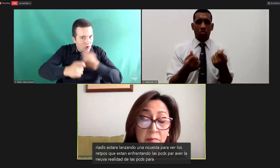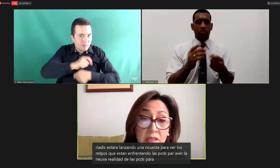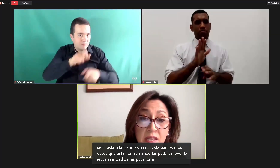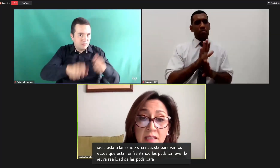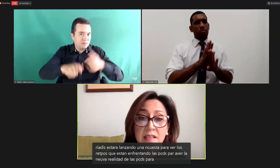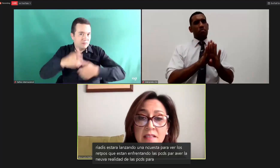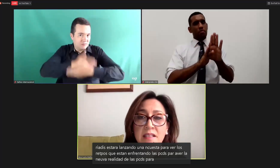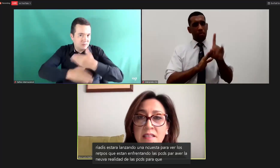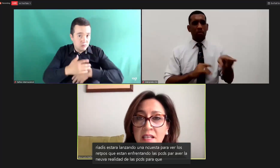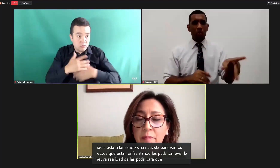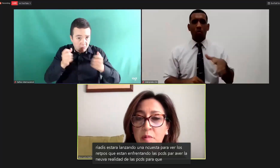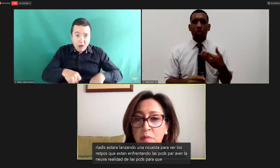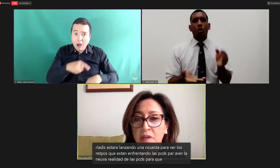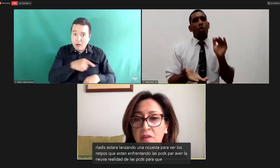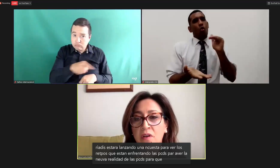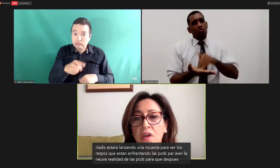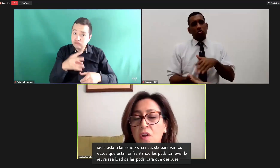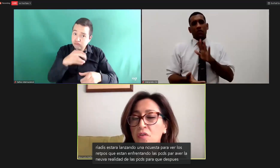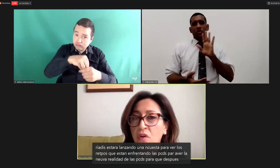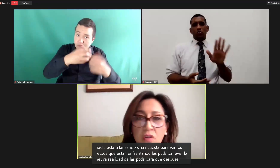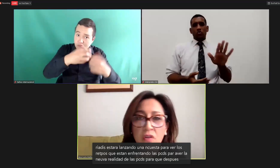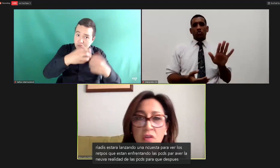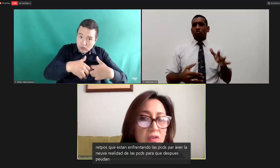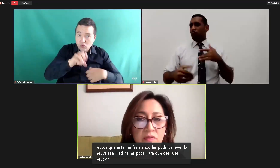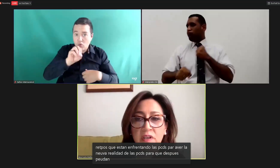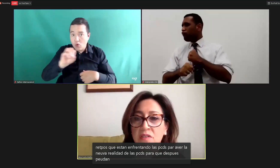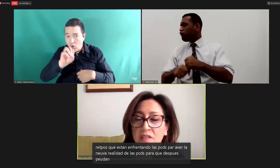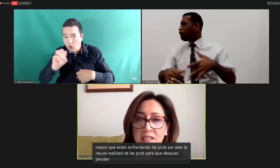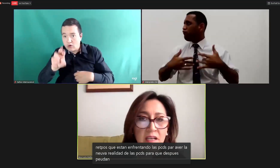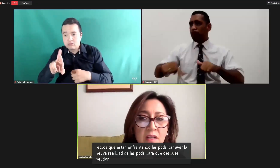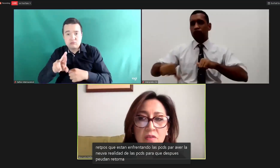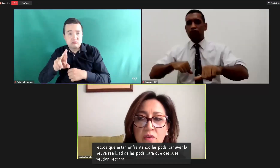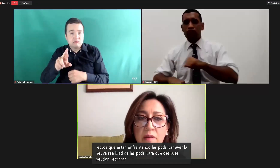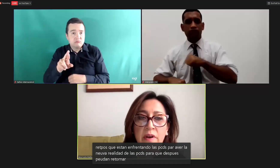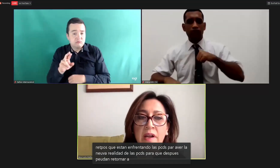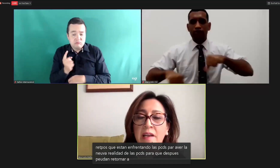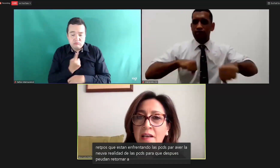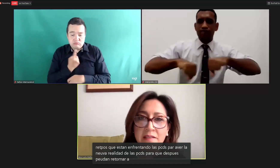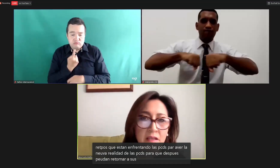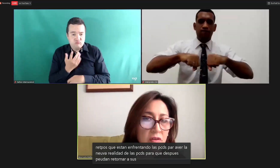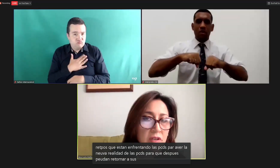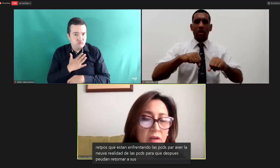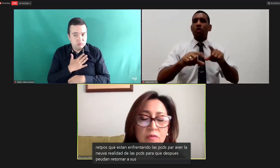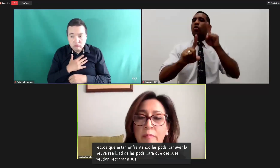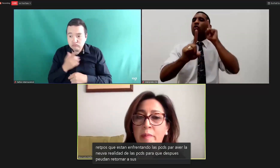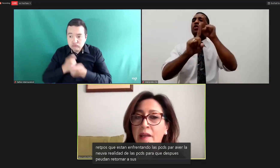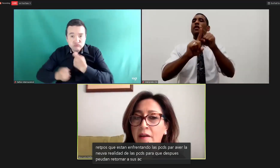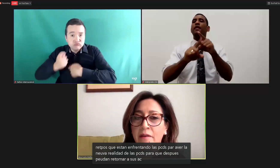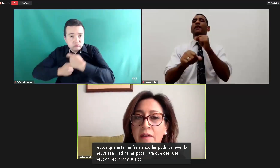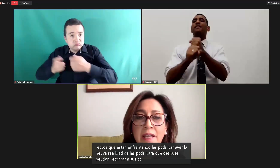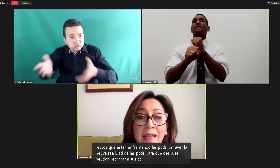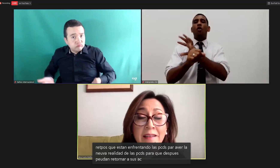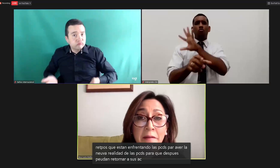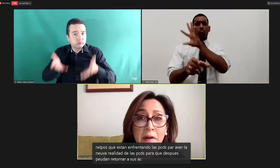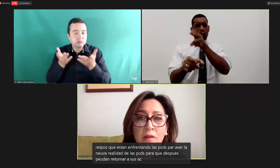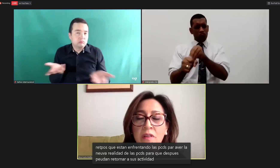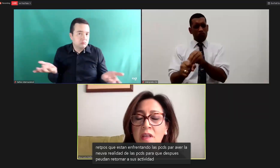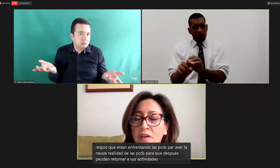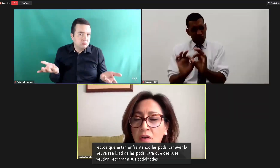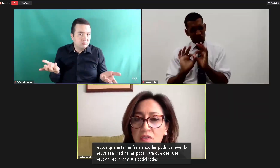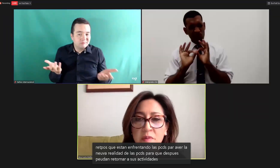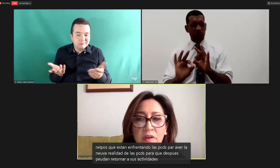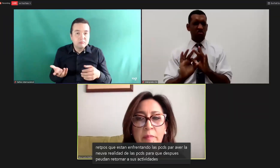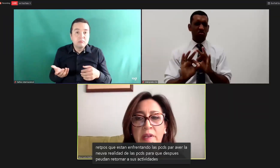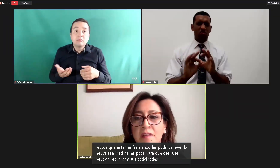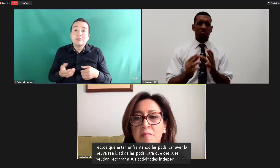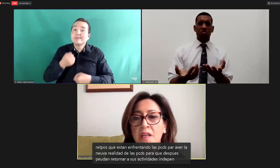actividades independientes y se siga promoviendo todos los esfuerzos hacia la inclusión laboral, el desarrollo del autoempleo, el trabajo